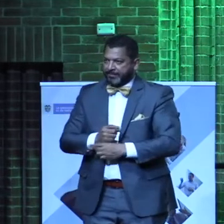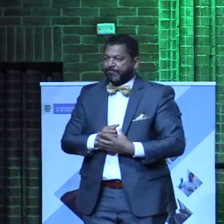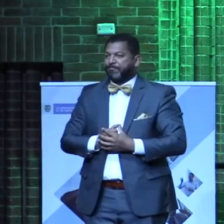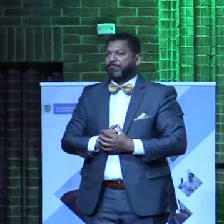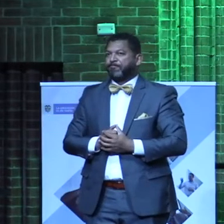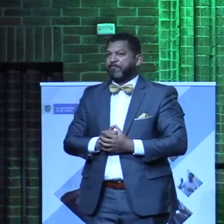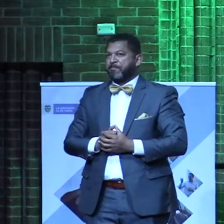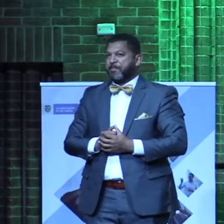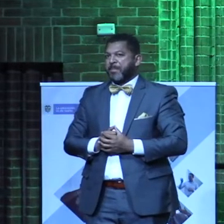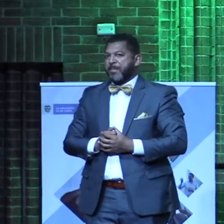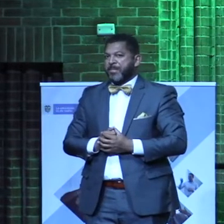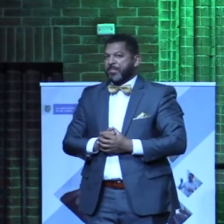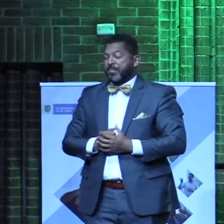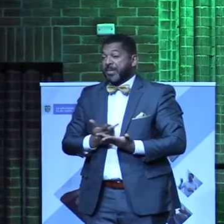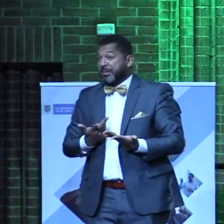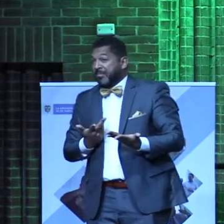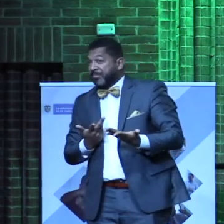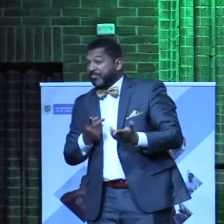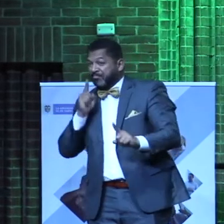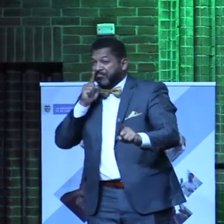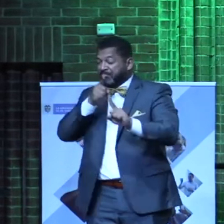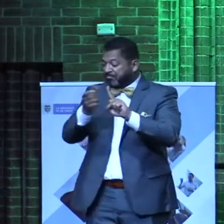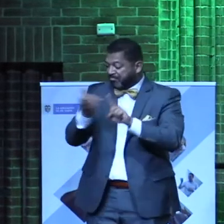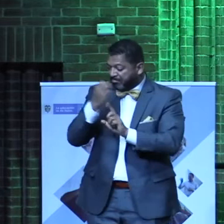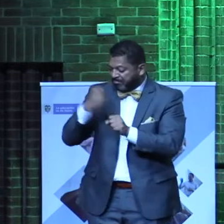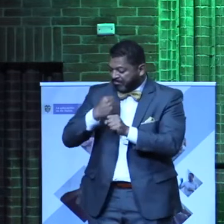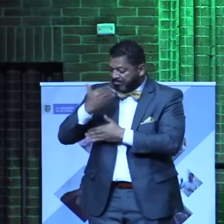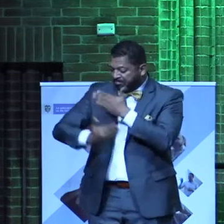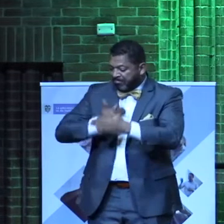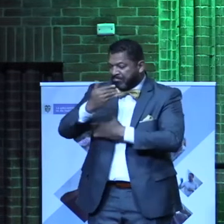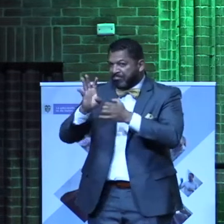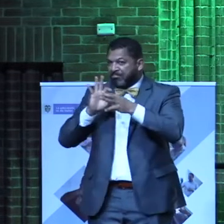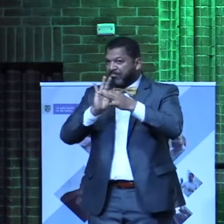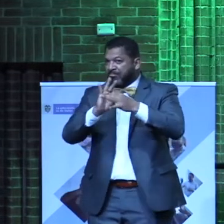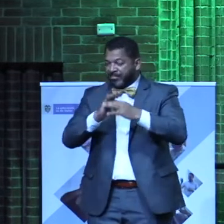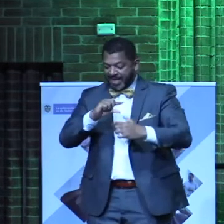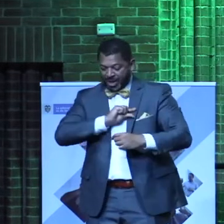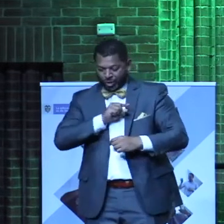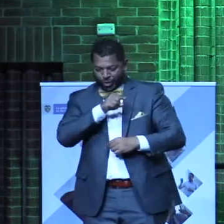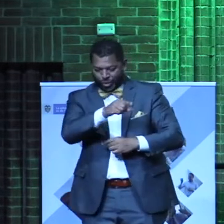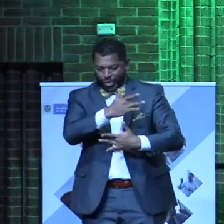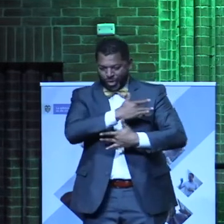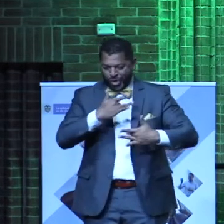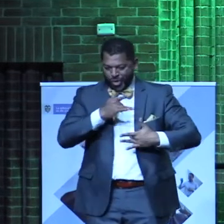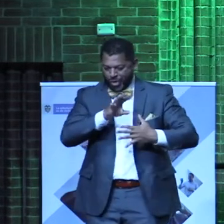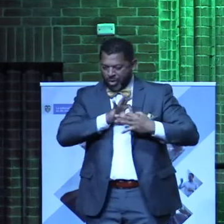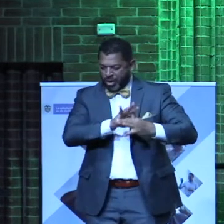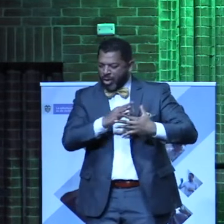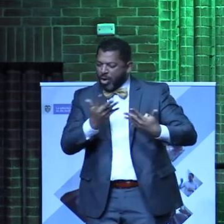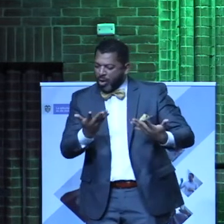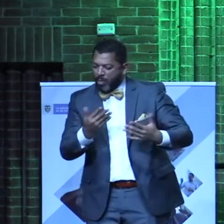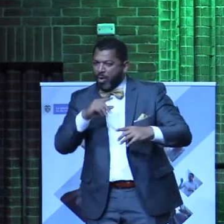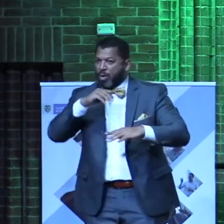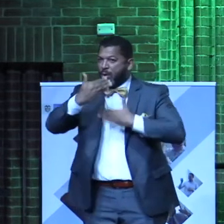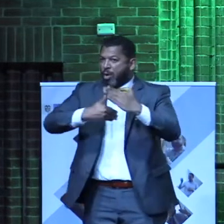Entonces, ¿qué logramos? A través de la articulación con el INSOR, además de mostrar la oferta